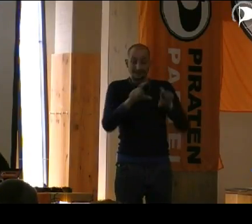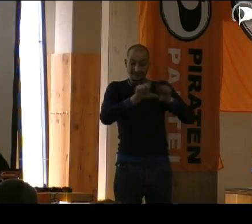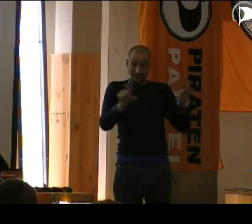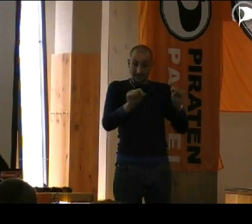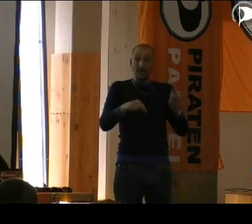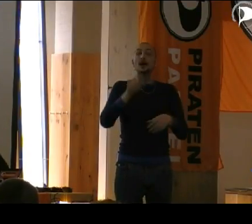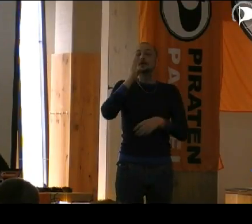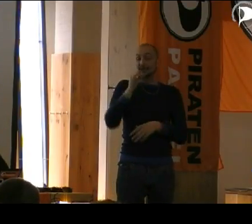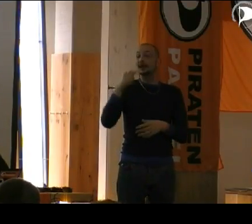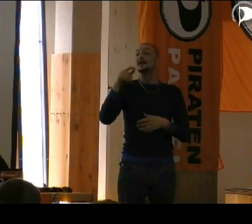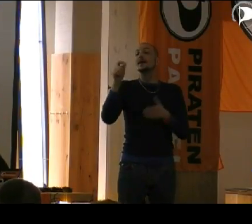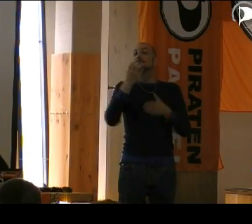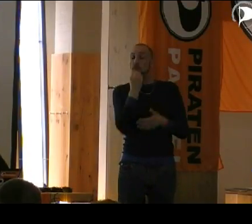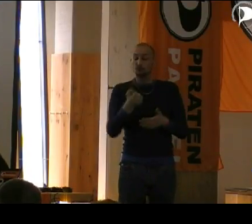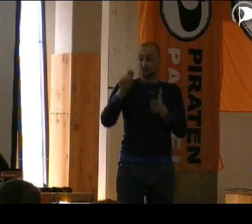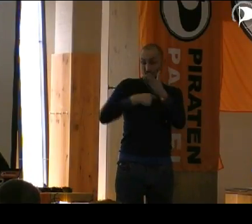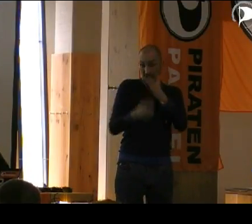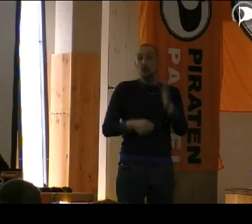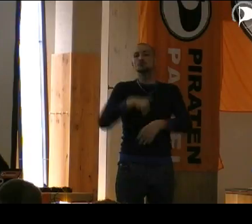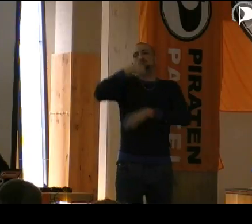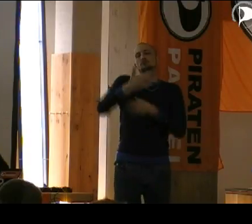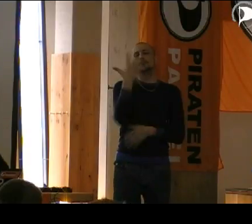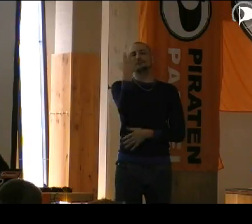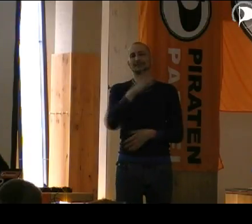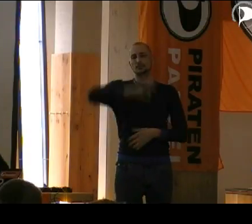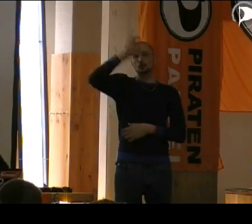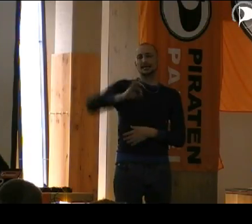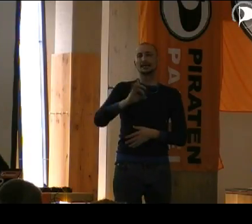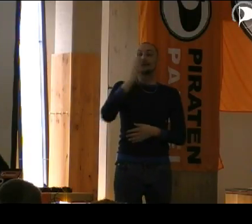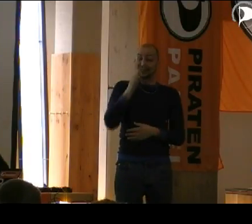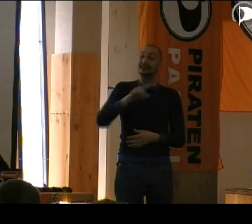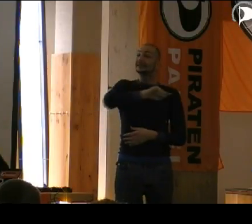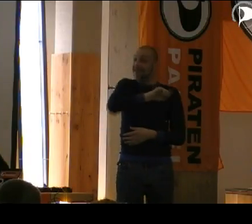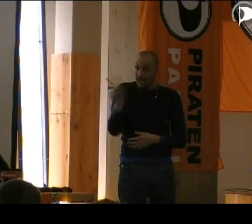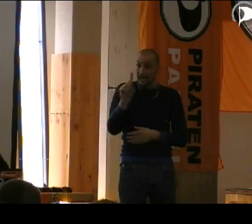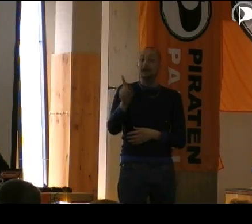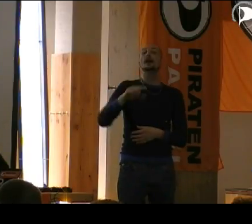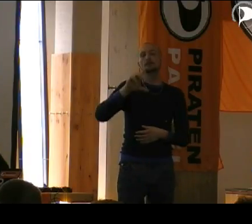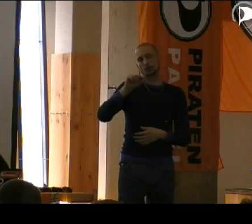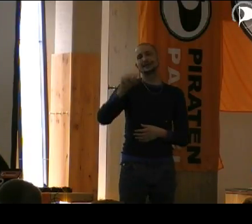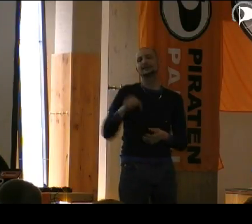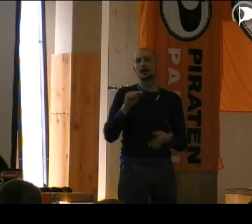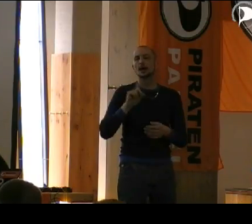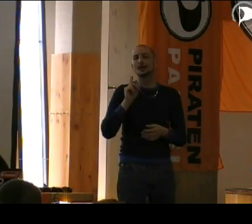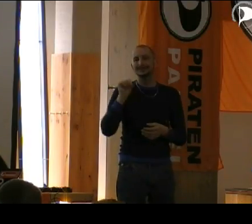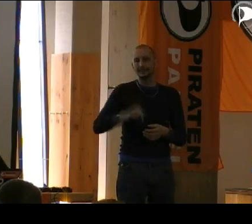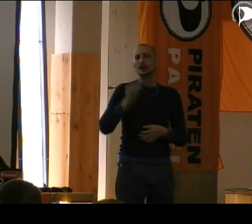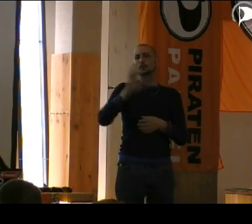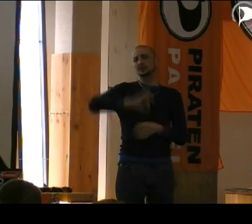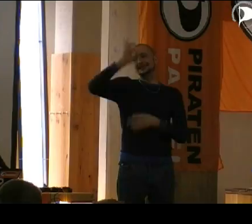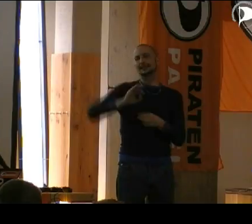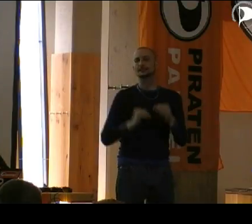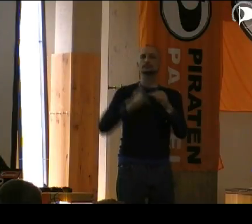mehr als 50 prozent der stimmen wenn man jetzt also nein stimmen kann erhöht man diese musik werden wenn man seine stimme abgibt oder ungültig